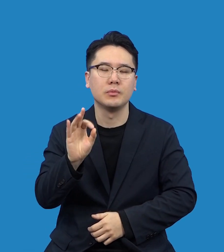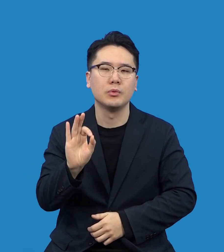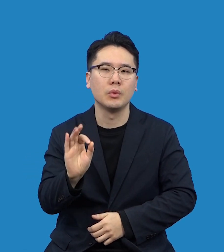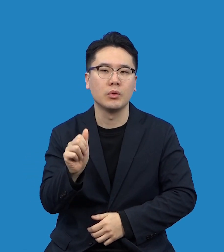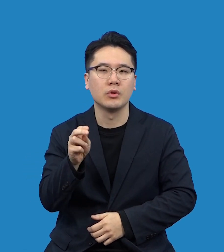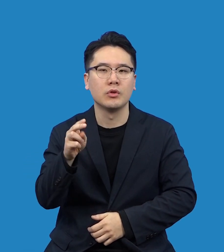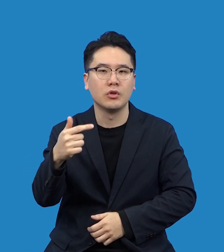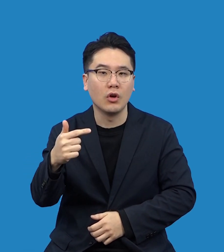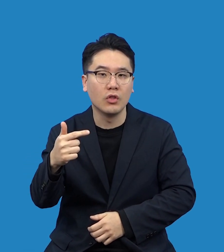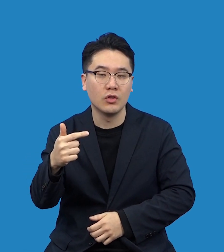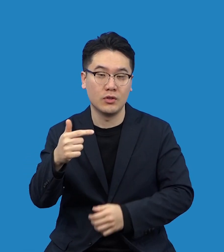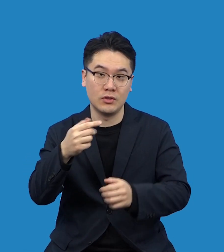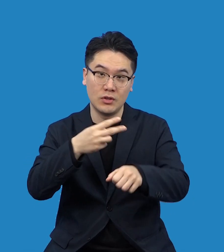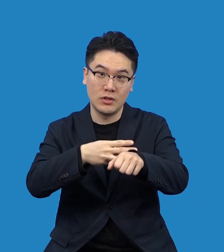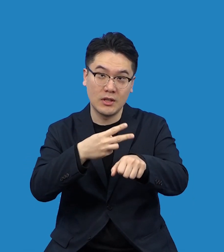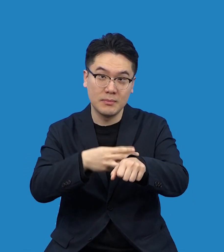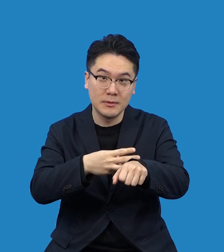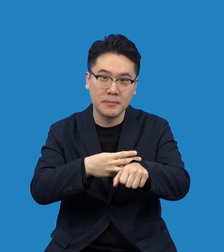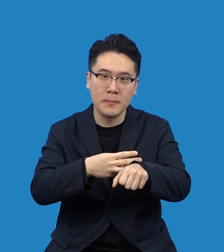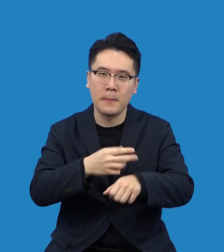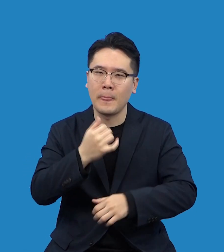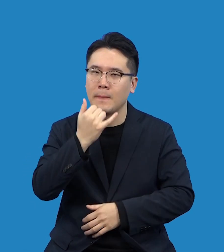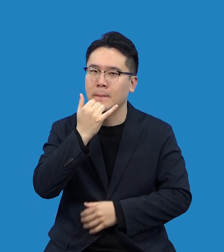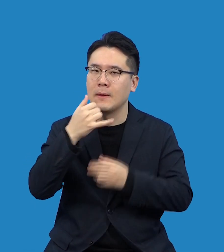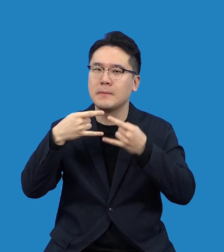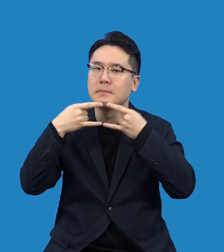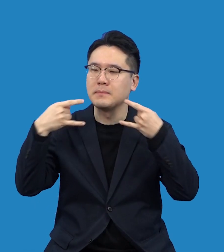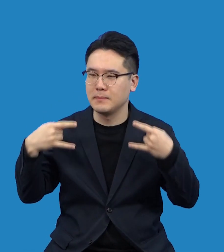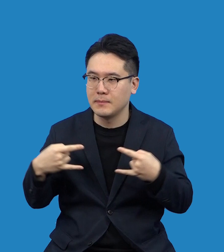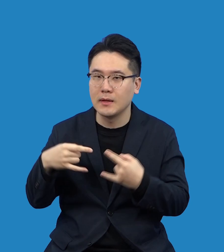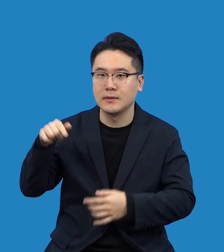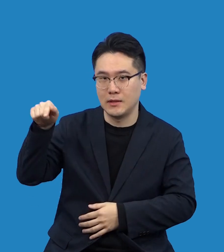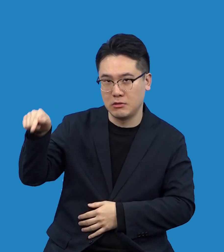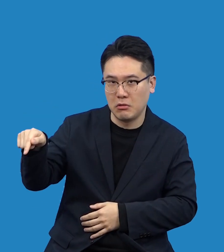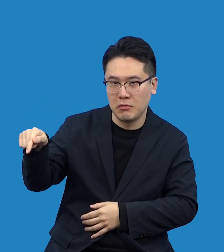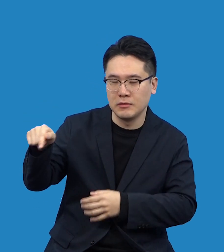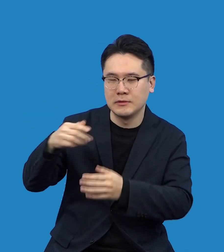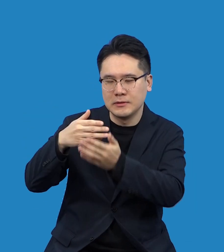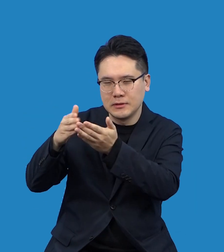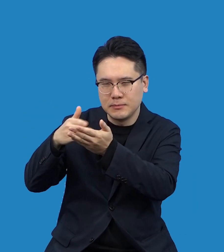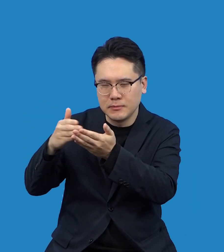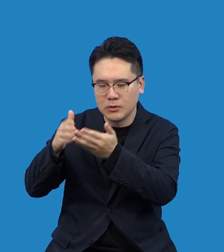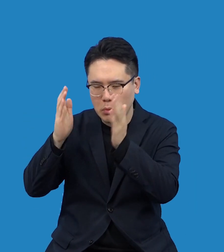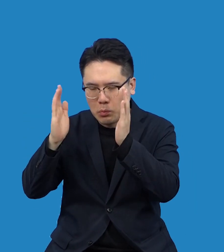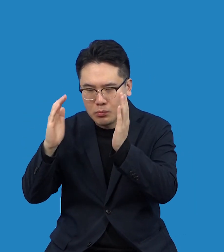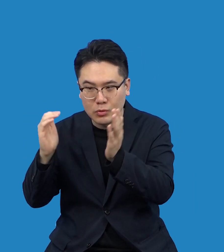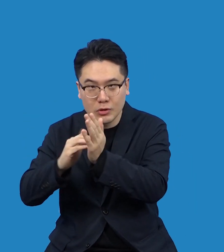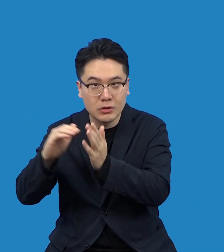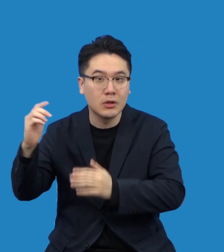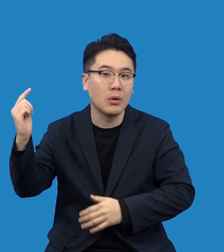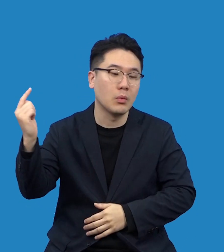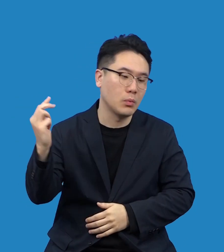프랑스에서 그림을 공부하고 오셨던 분인데 상담을 했습니다.